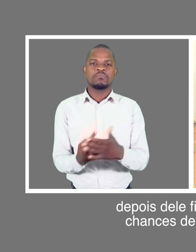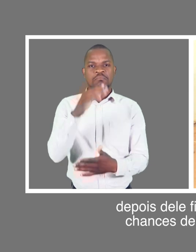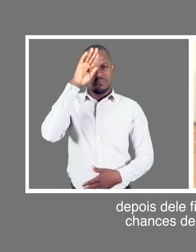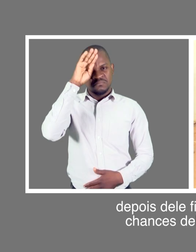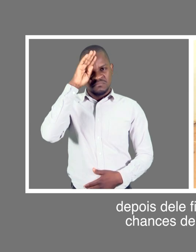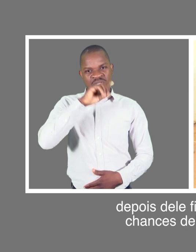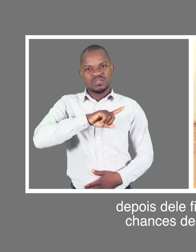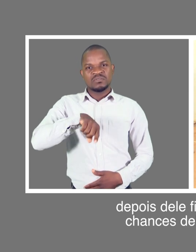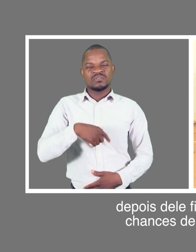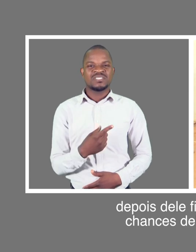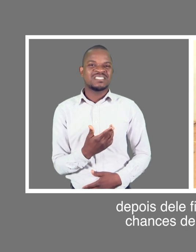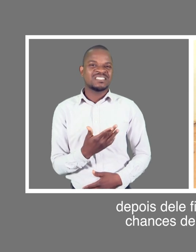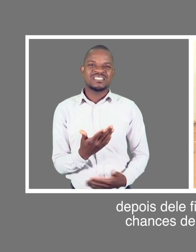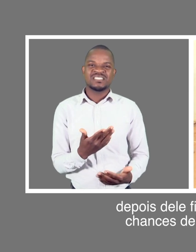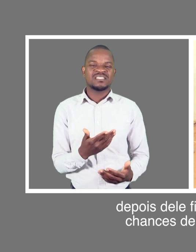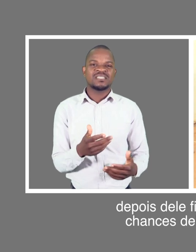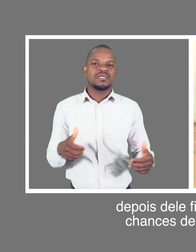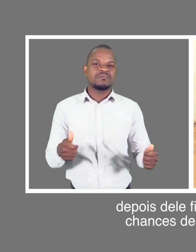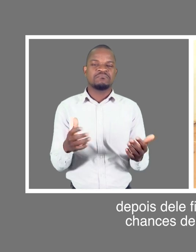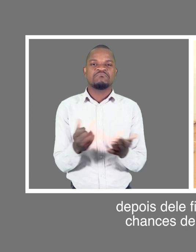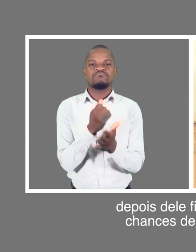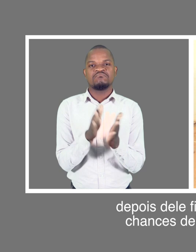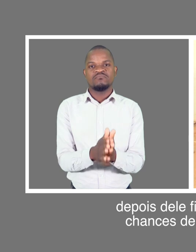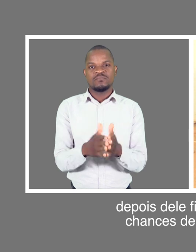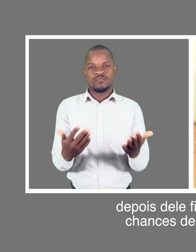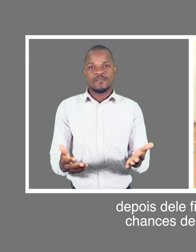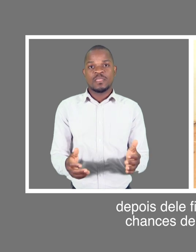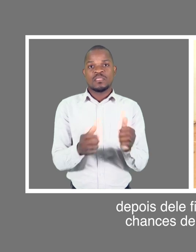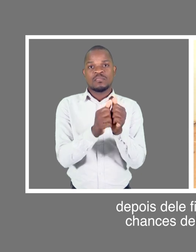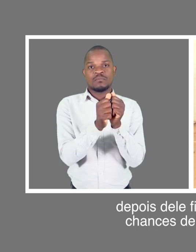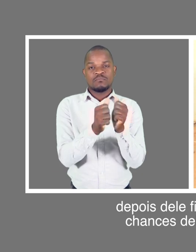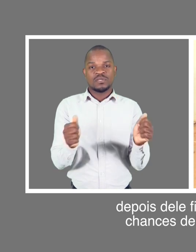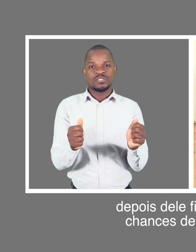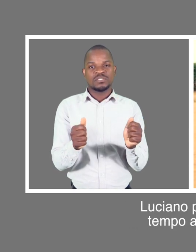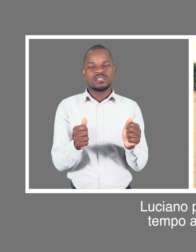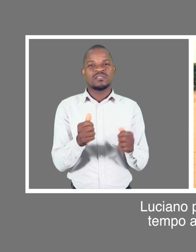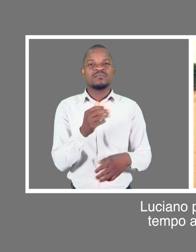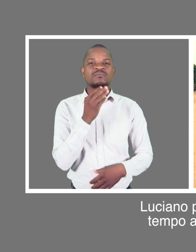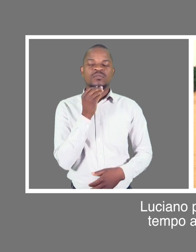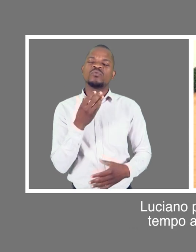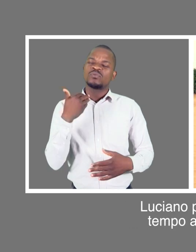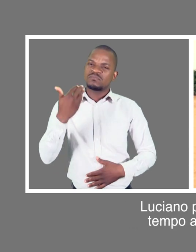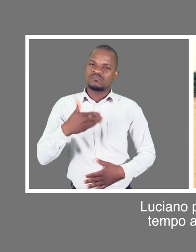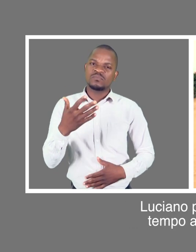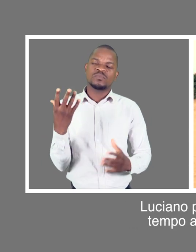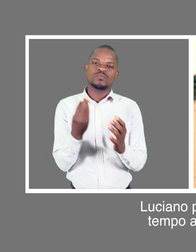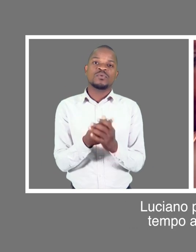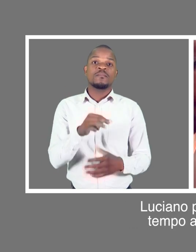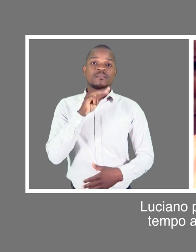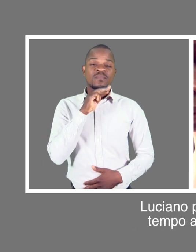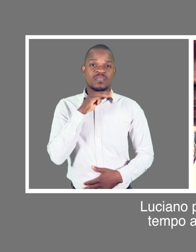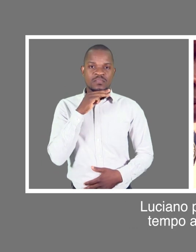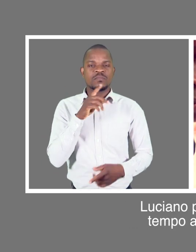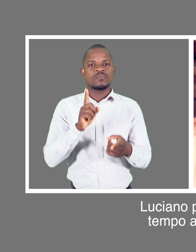Só que depois dele ficar doente, perdemos a chance dele ter a cadeira de rota. O Sian passa a maior parte do